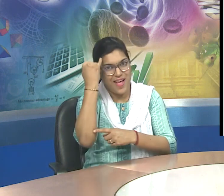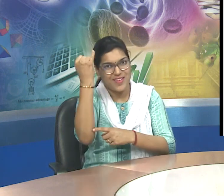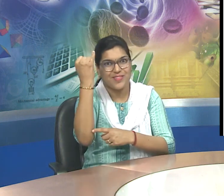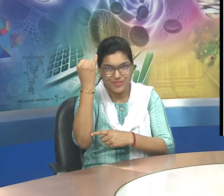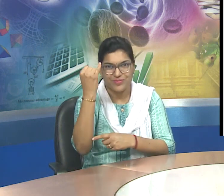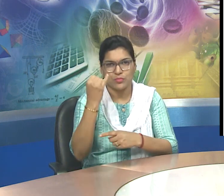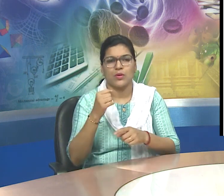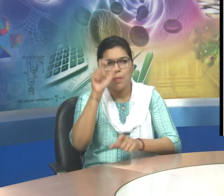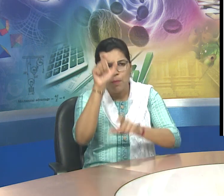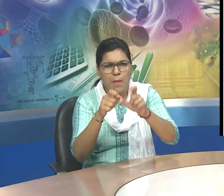इम्प्लीमेंटेड,